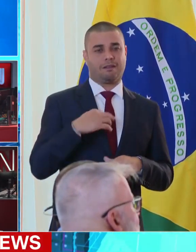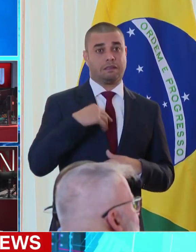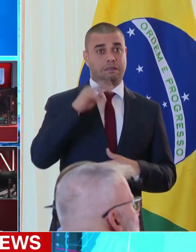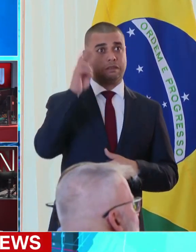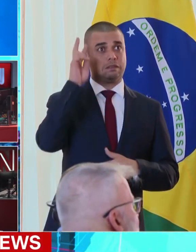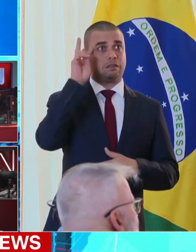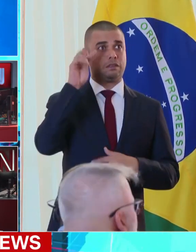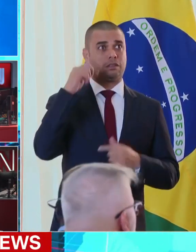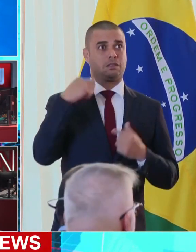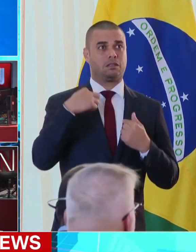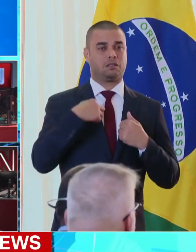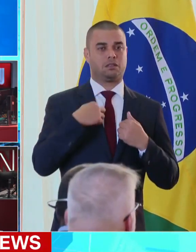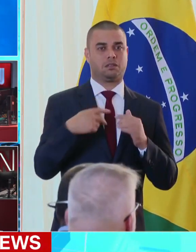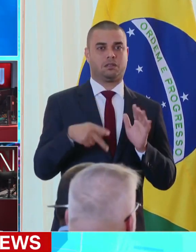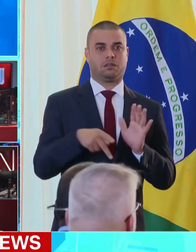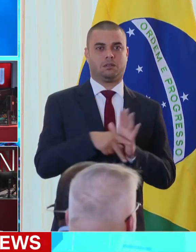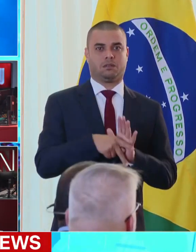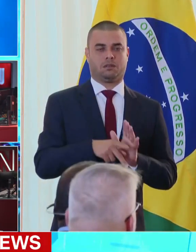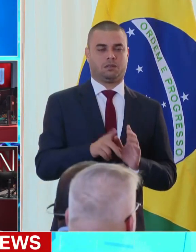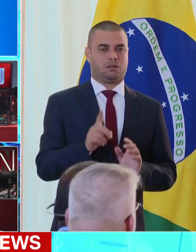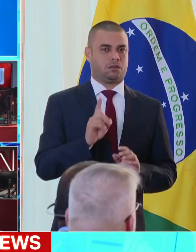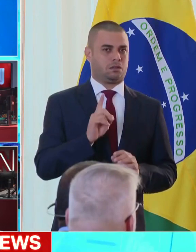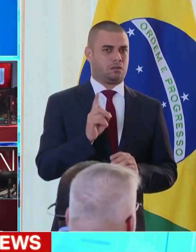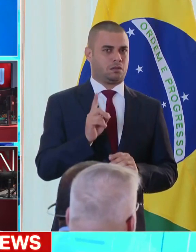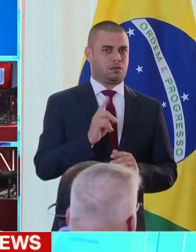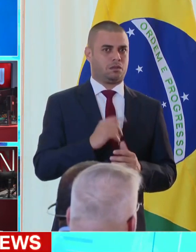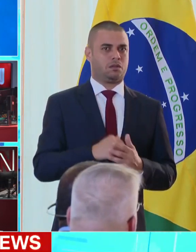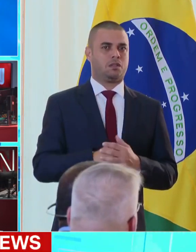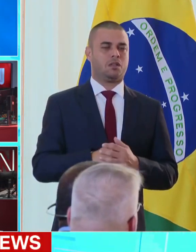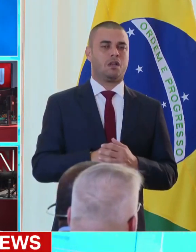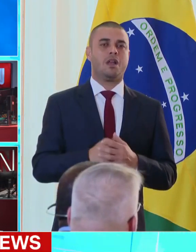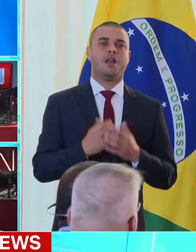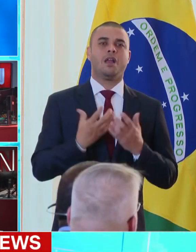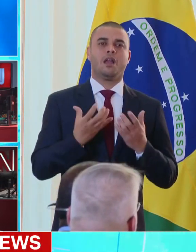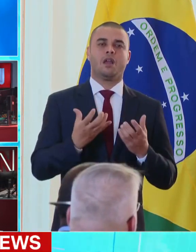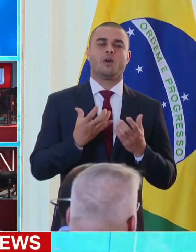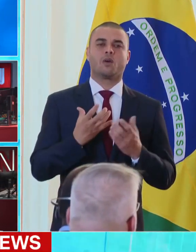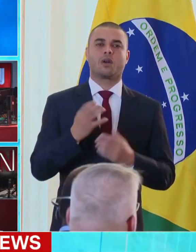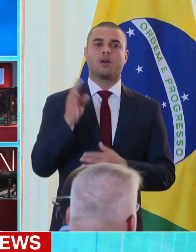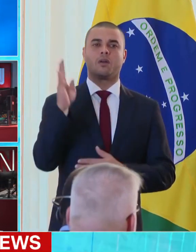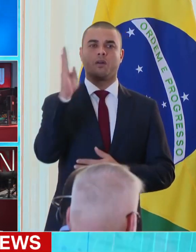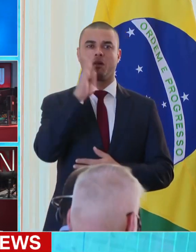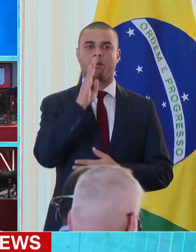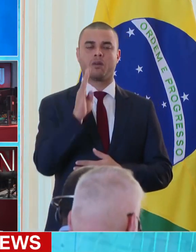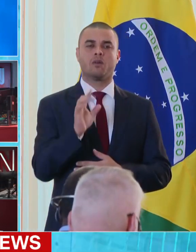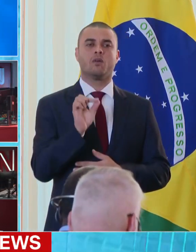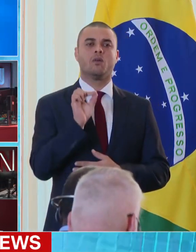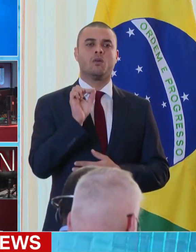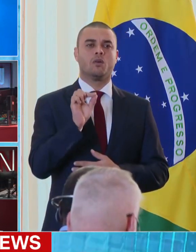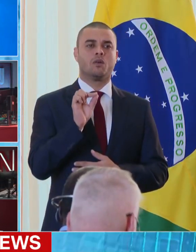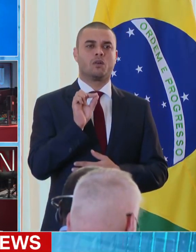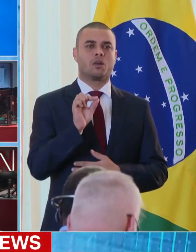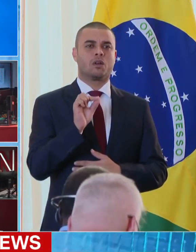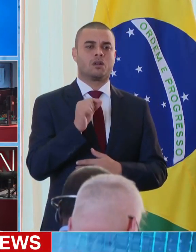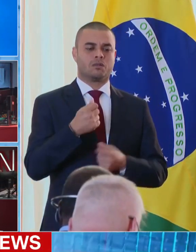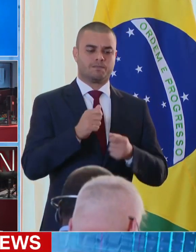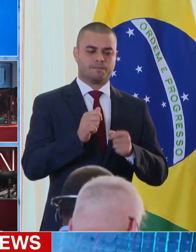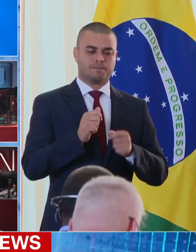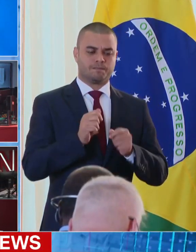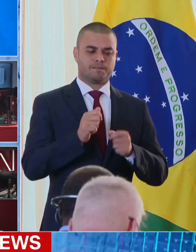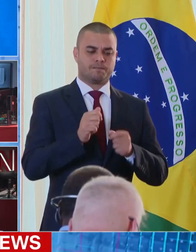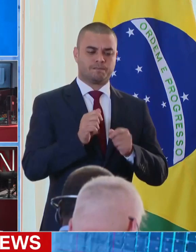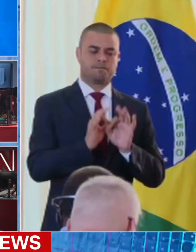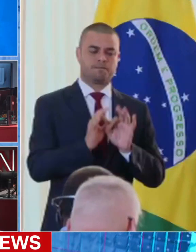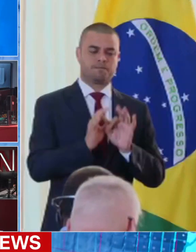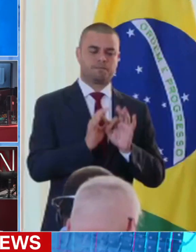vou pedir para você a gente tem algumas coisas para trazer aqui ainda né durante o 360 então